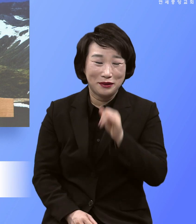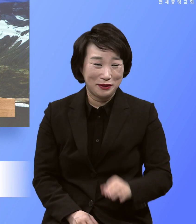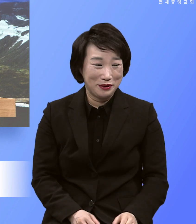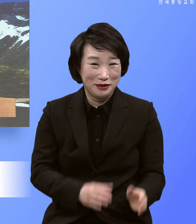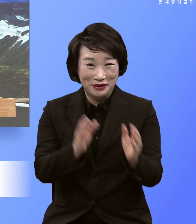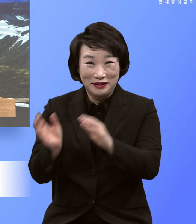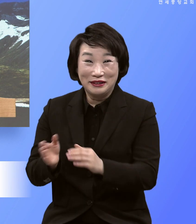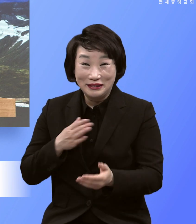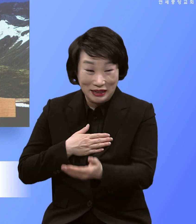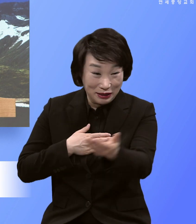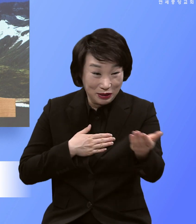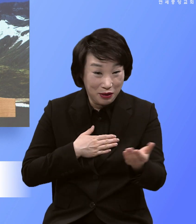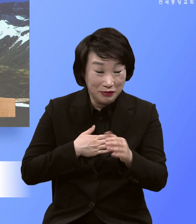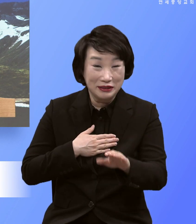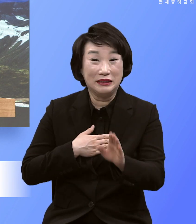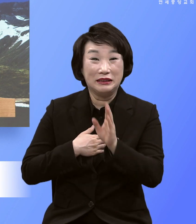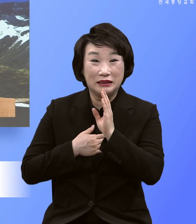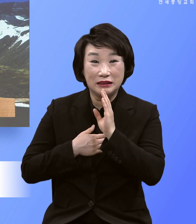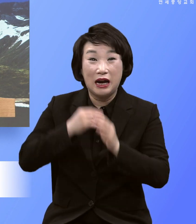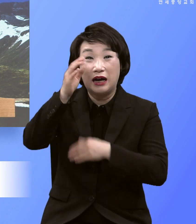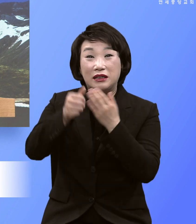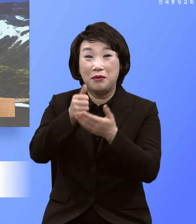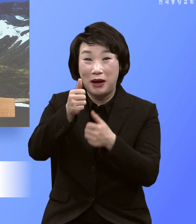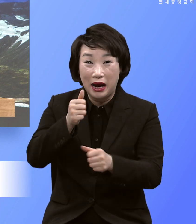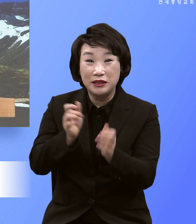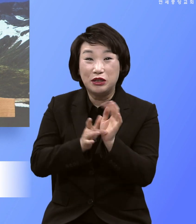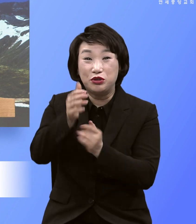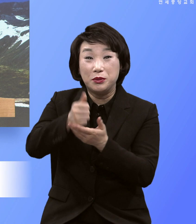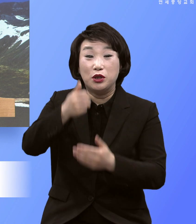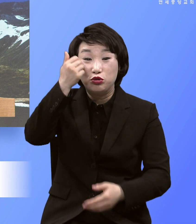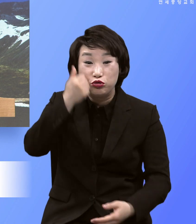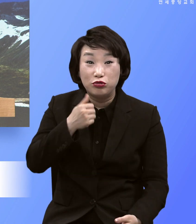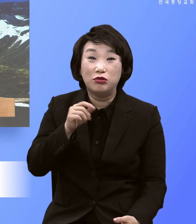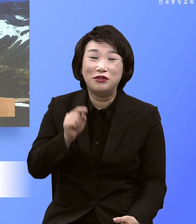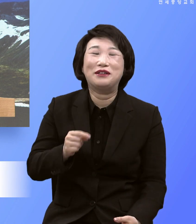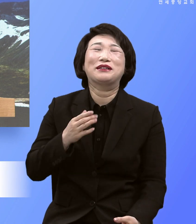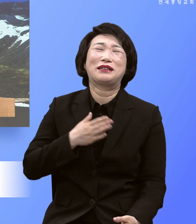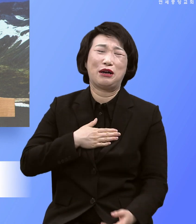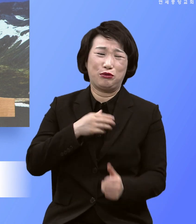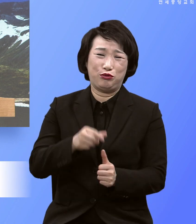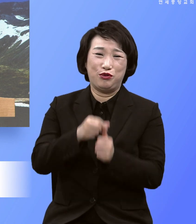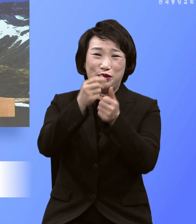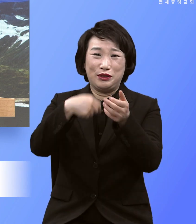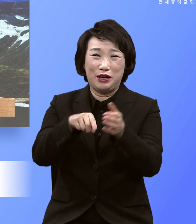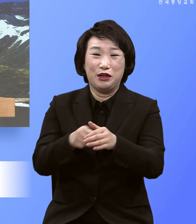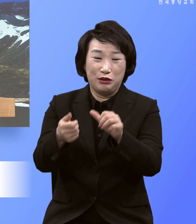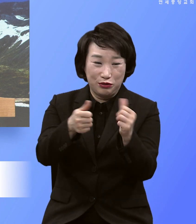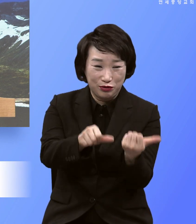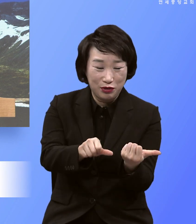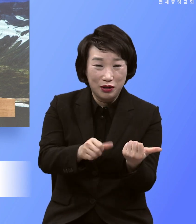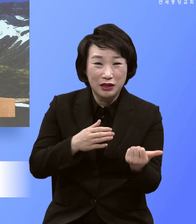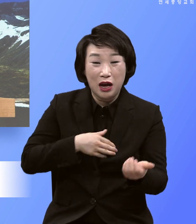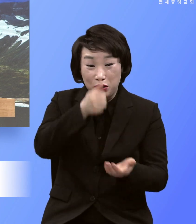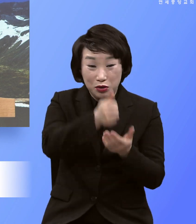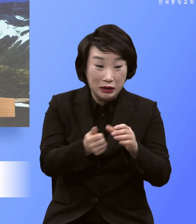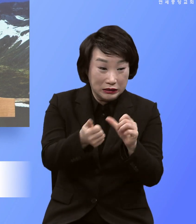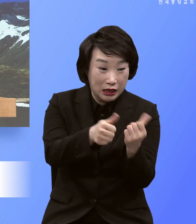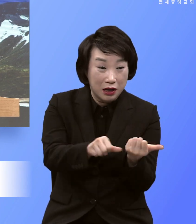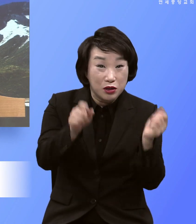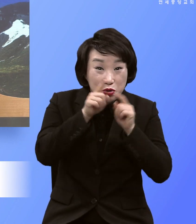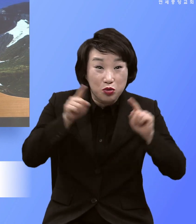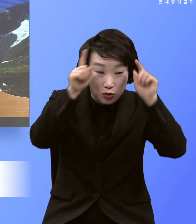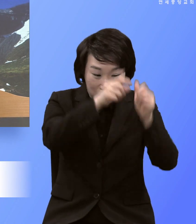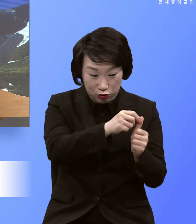나와 여러분들은 정말로 하나님의 아들이 누구냐? 나 위에서 죽으시고 나를 죄와 사망과